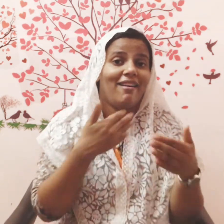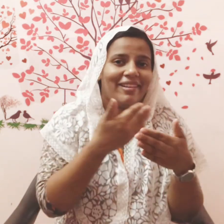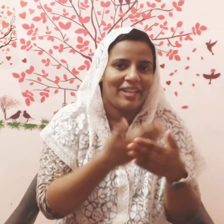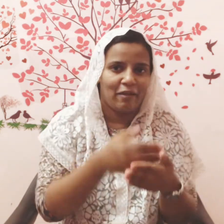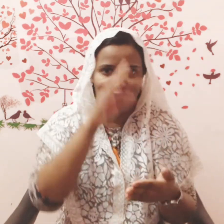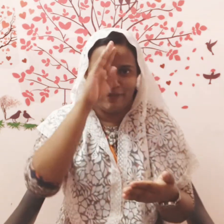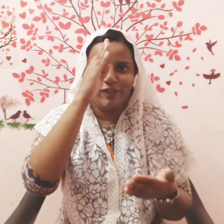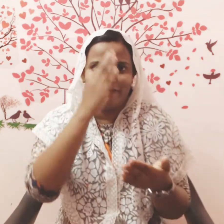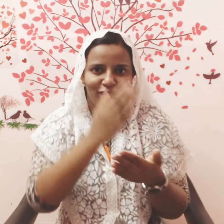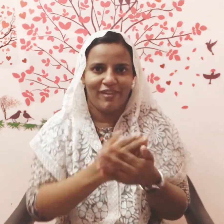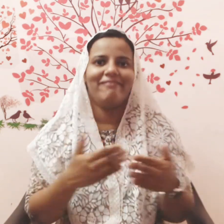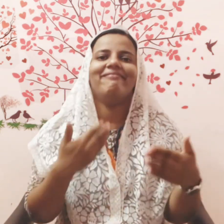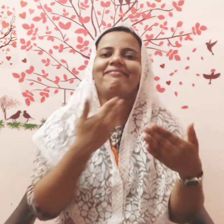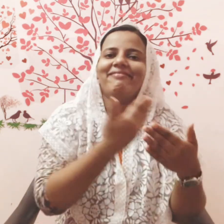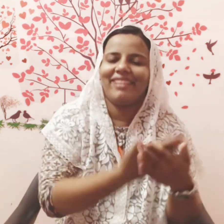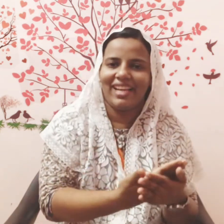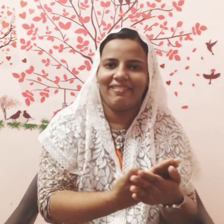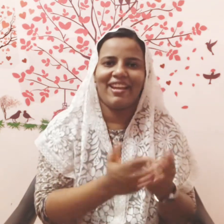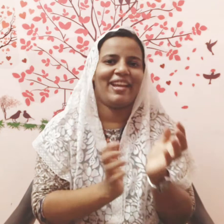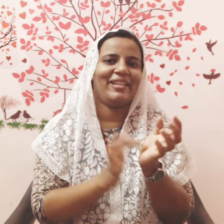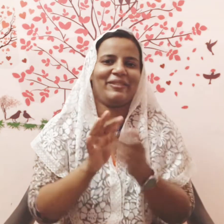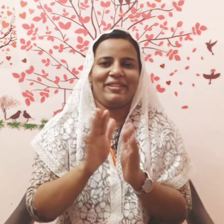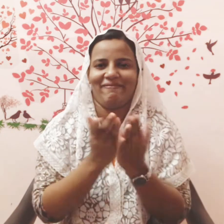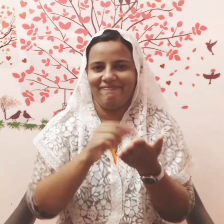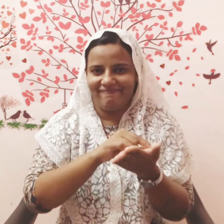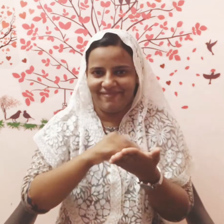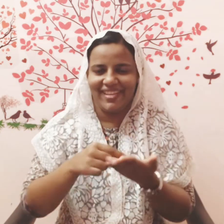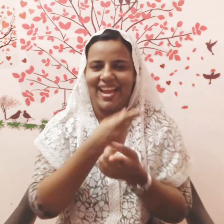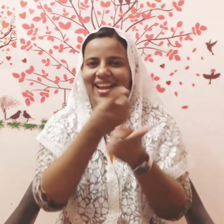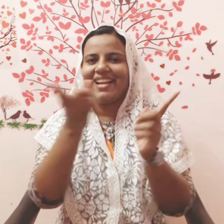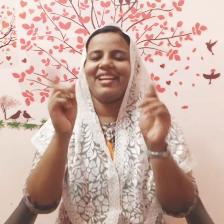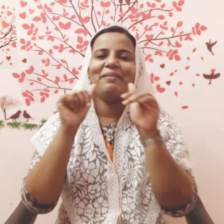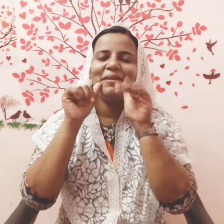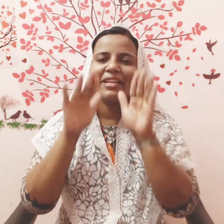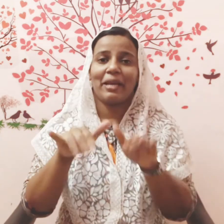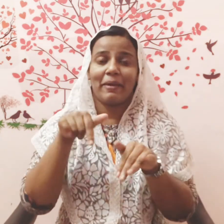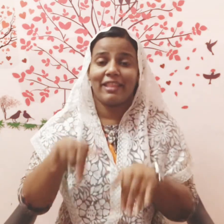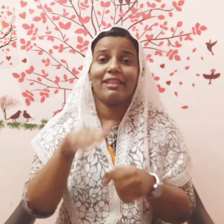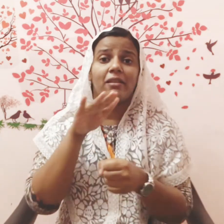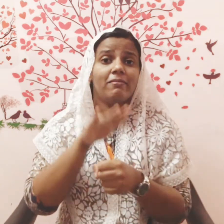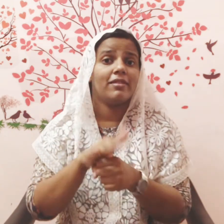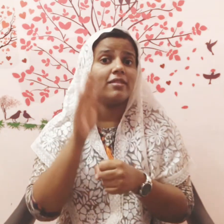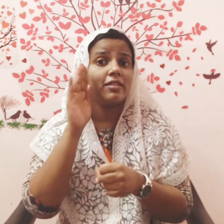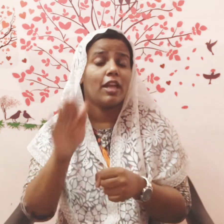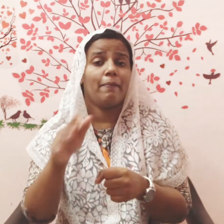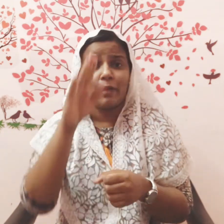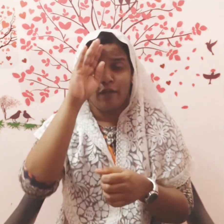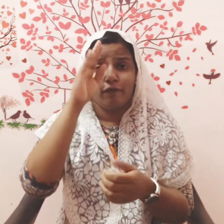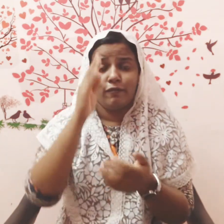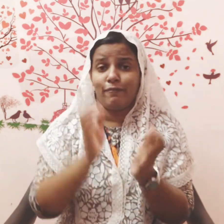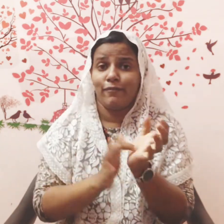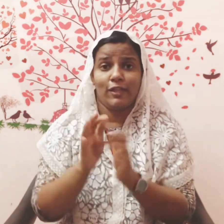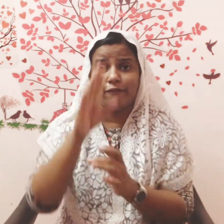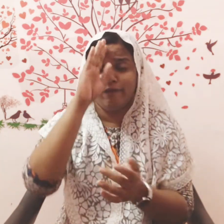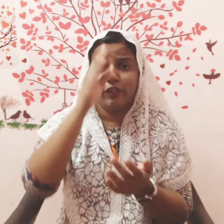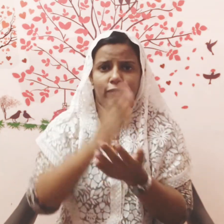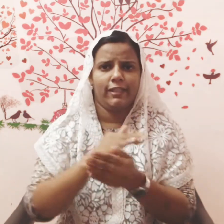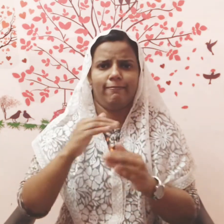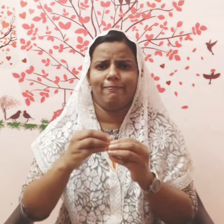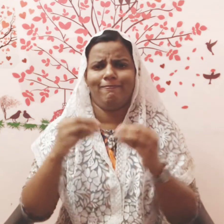സന്നിധിയിലേക്ക് ചെല്ലുമ്പോൾ വിശ്വാസത്തോടെ വേണം ചെല്ലാൻ. കേട്ടോ, കർത്താവ് നിങ്ങളെ ഈ വചനങ്ങളാൽ അനുഗ്രഹിക്കട്ടെ. ഇന്നത്തെ സന്ദേശം നിങ്ങളുടെ യേശുവിലുള്ള നിങ്ങളുടെ